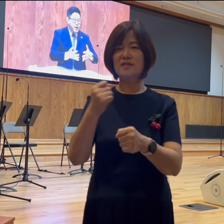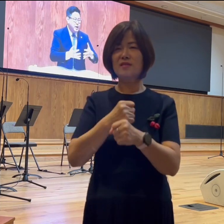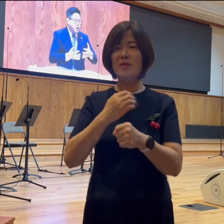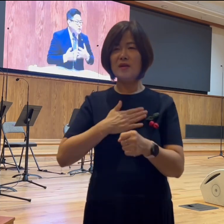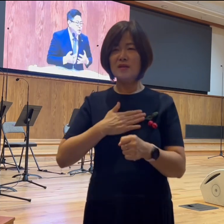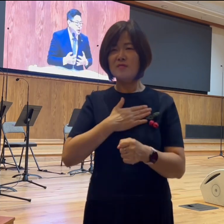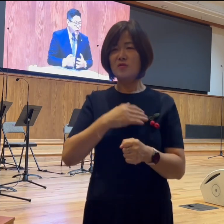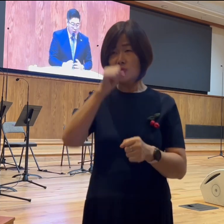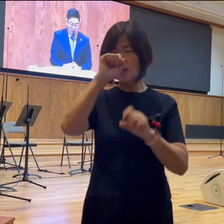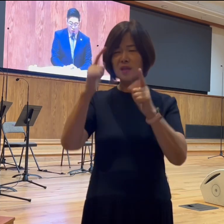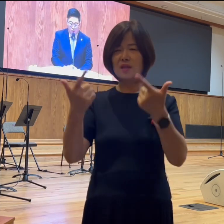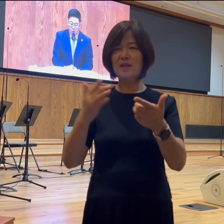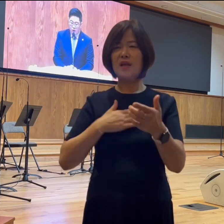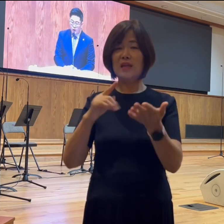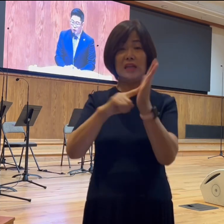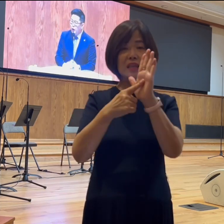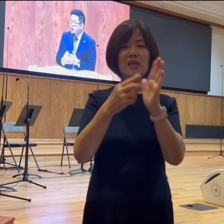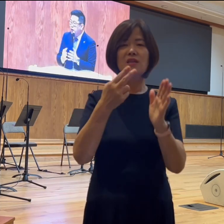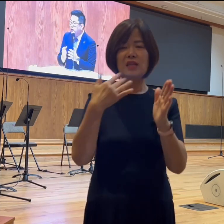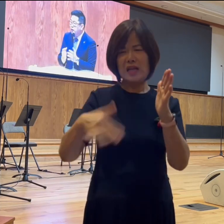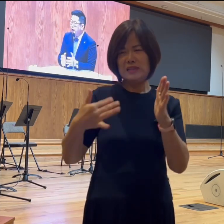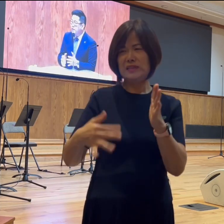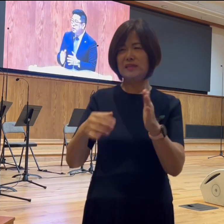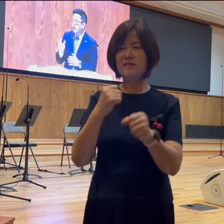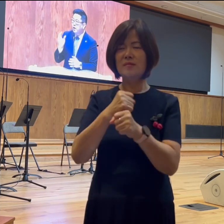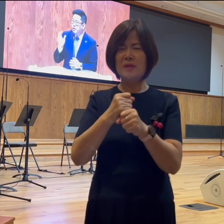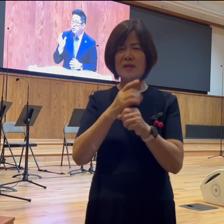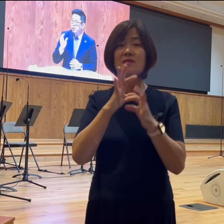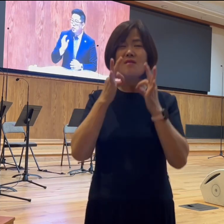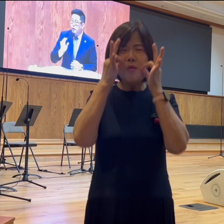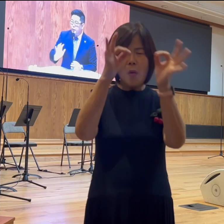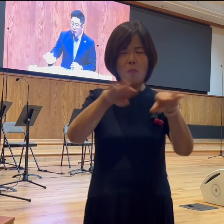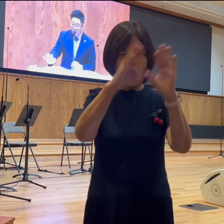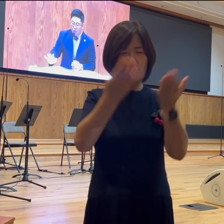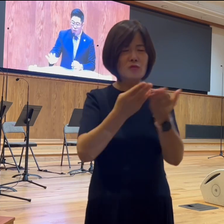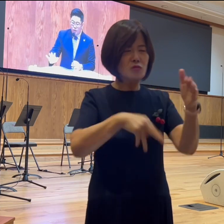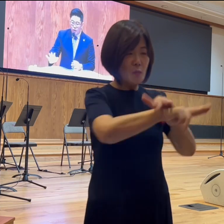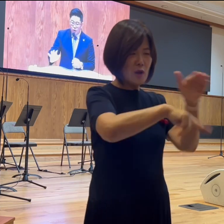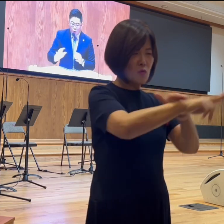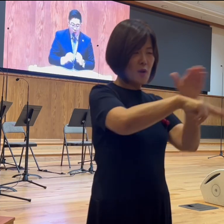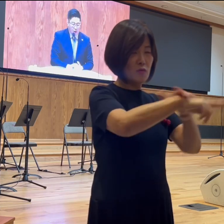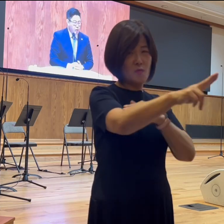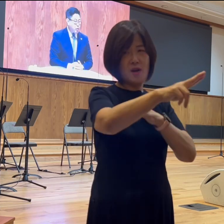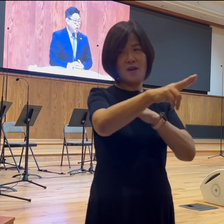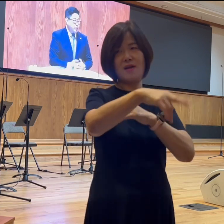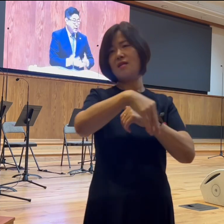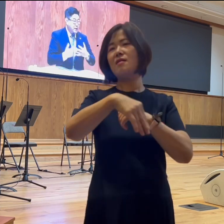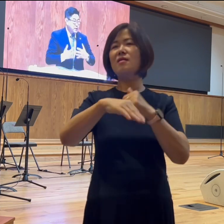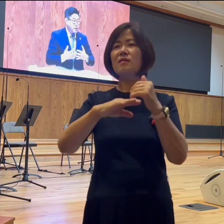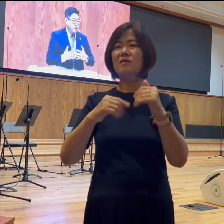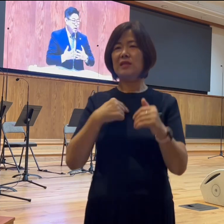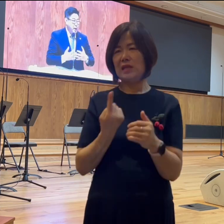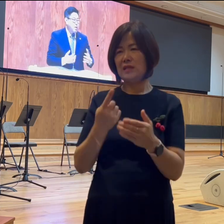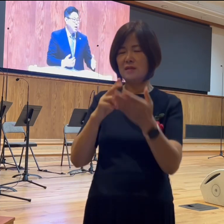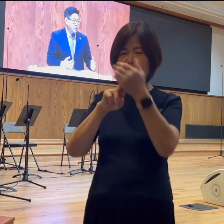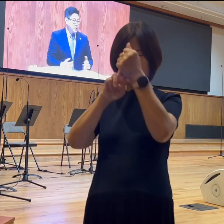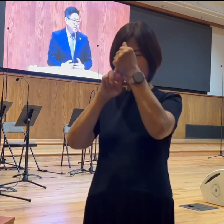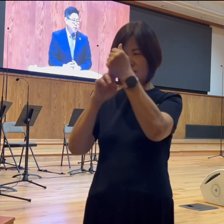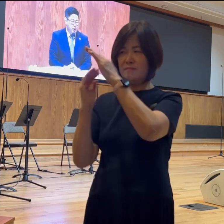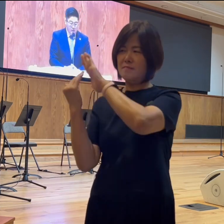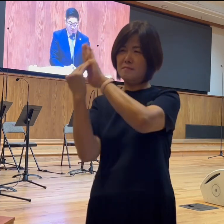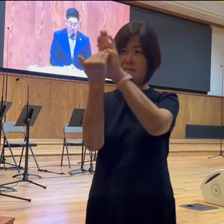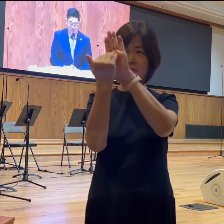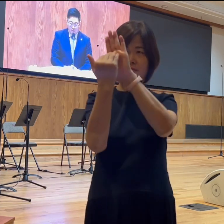나에게 현실이 되지 않도록 최선을 다해서 그것으로부터 피하고 도망가고 나 자신을 방어하는